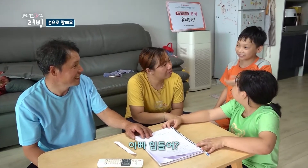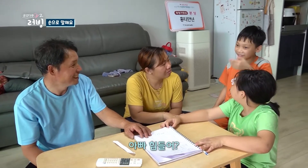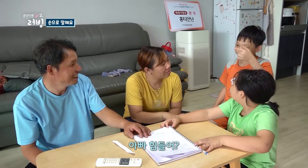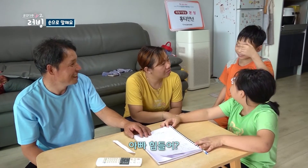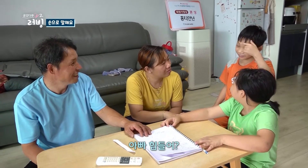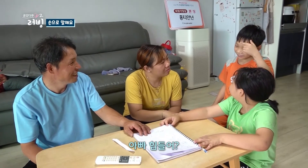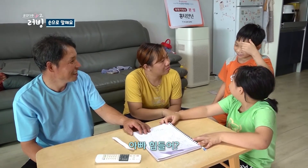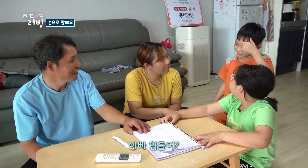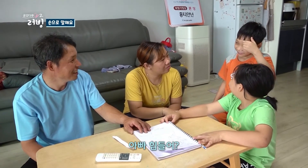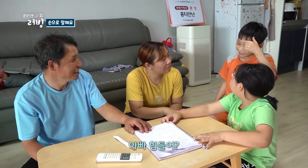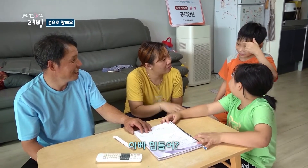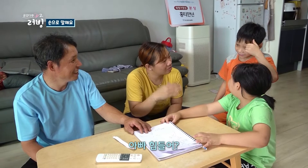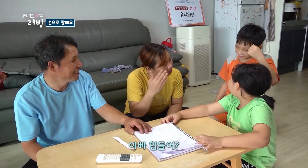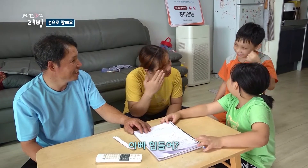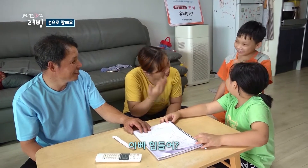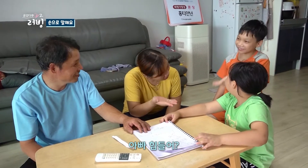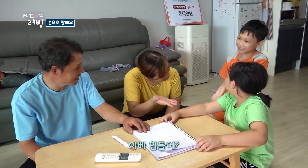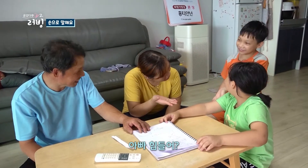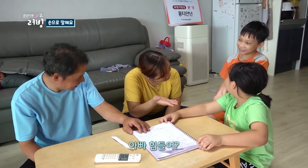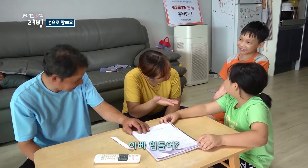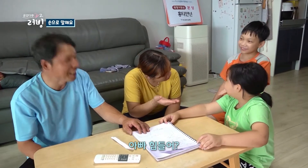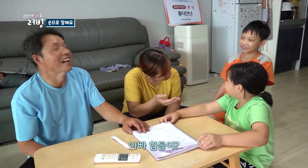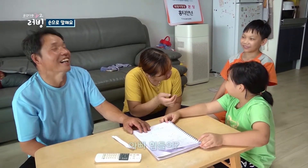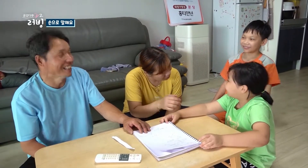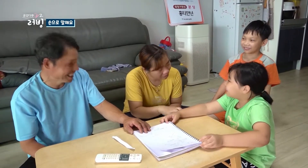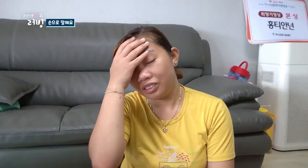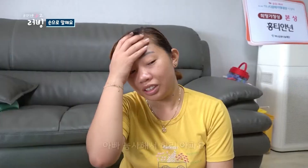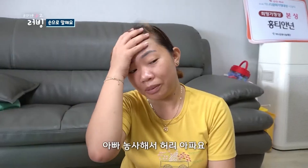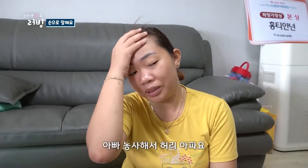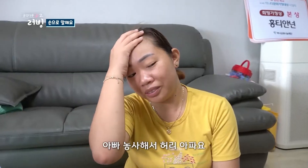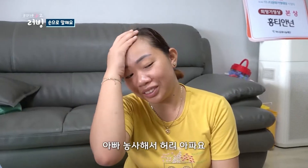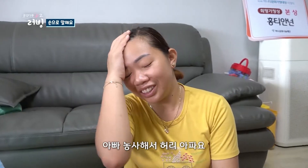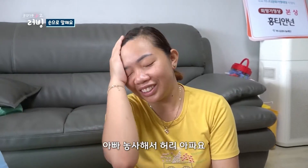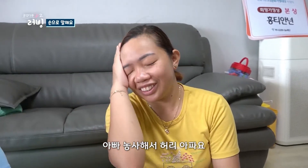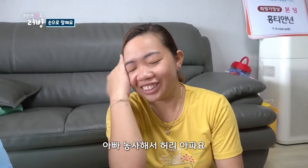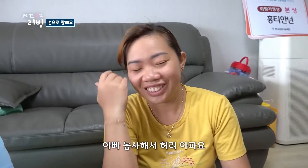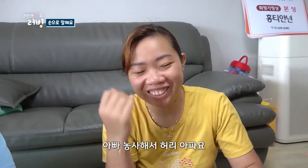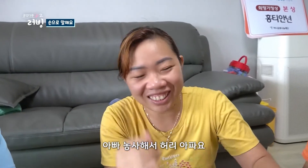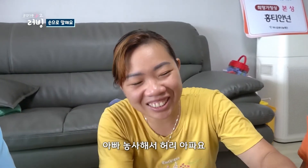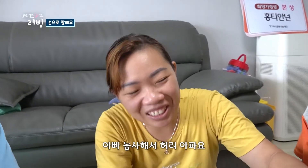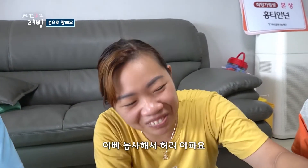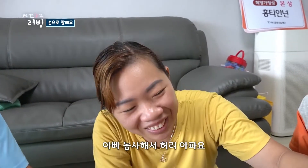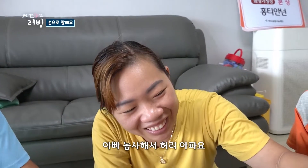우리 집이 잘 틀릴 것 같지? 네. 아빠 넘쳐야겠어. 하루에 아파요.